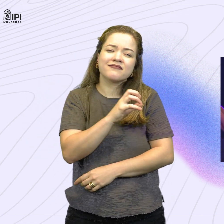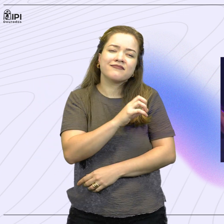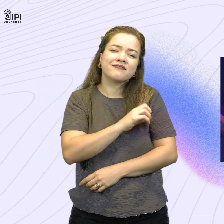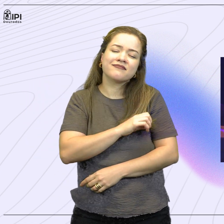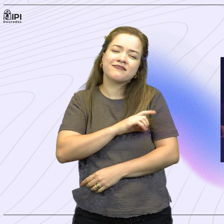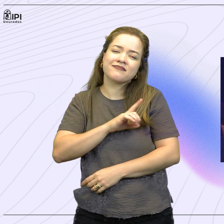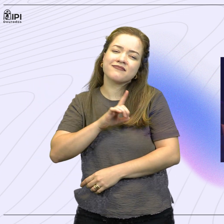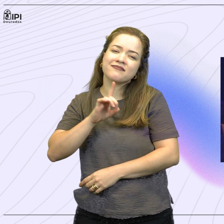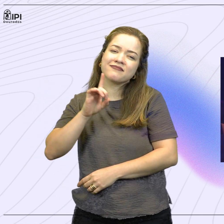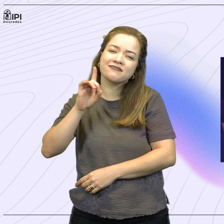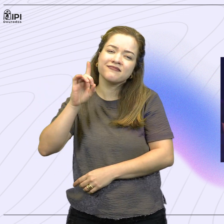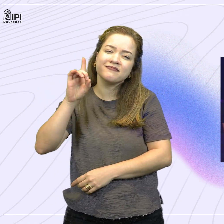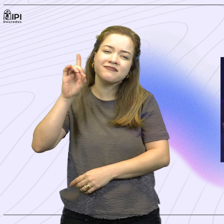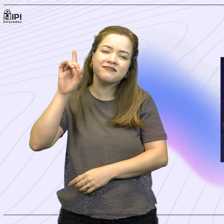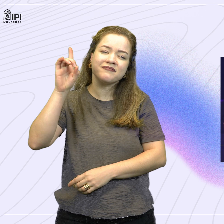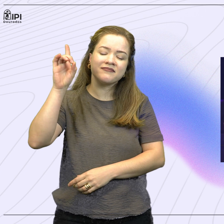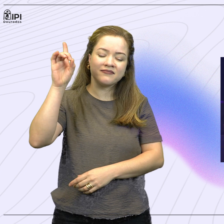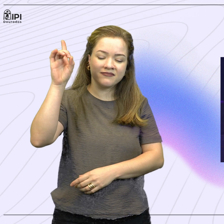Deus.